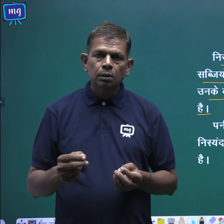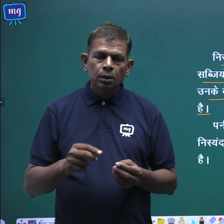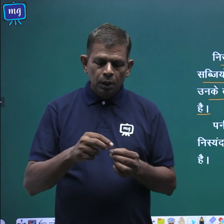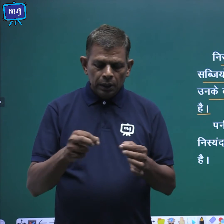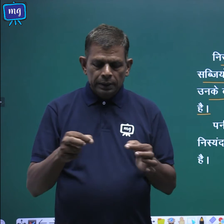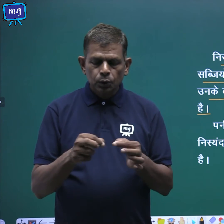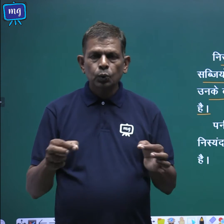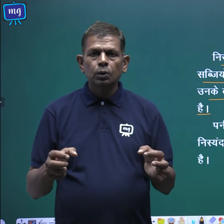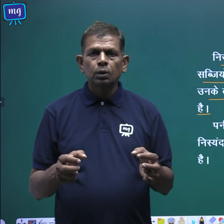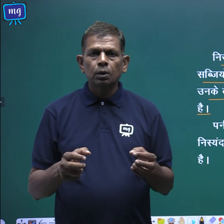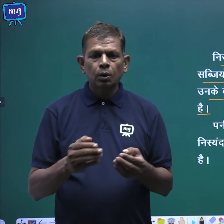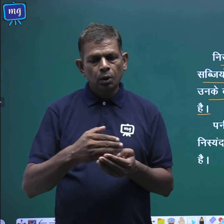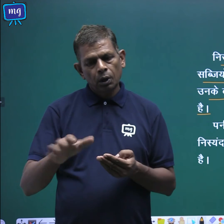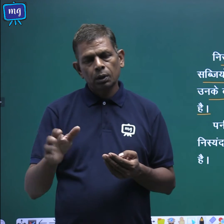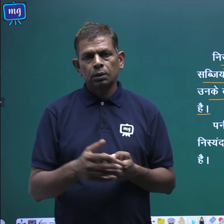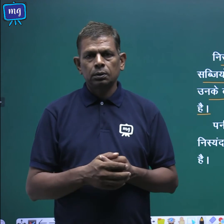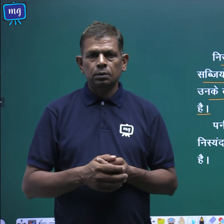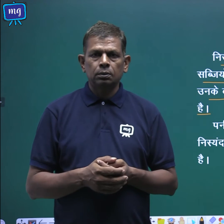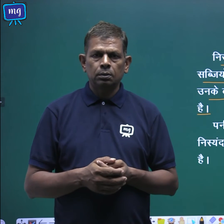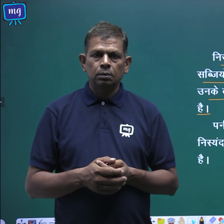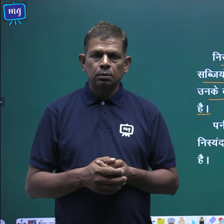को अलग करते हैं।